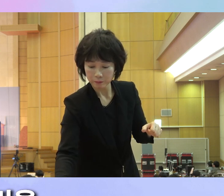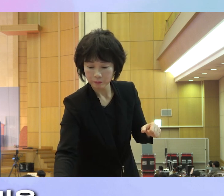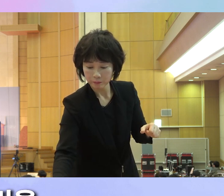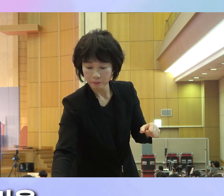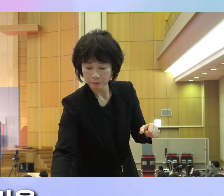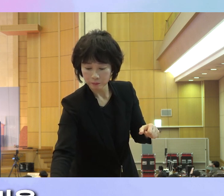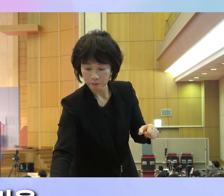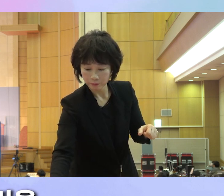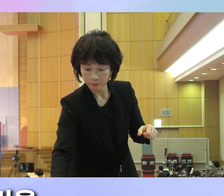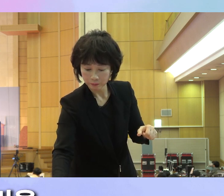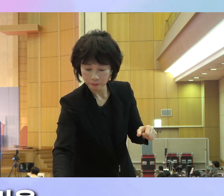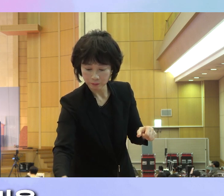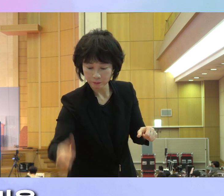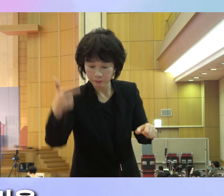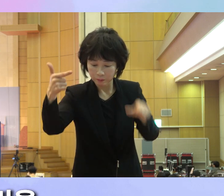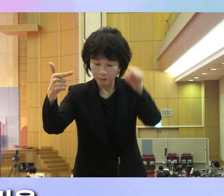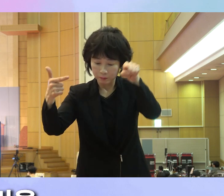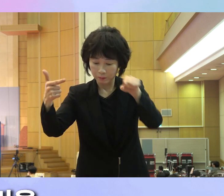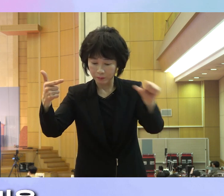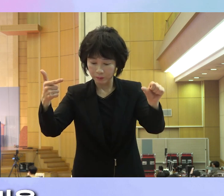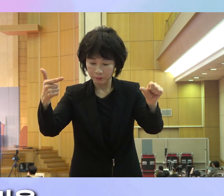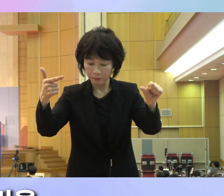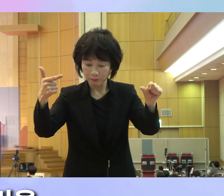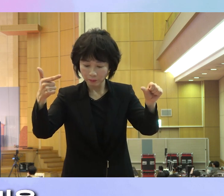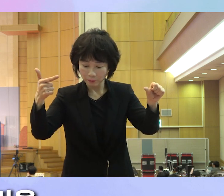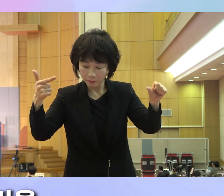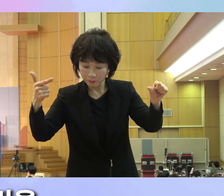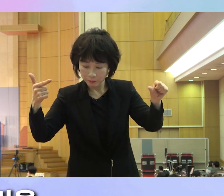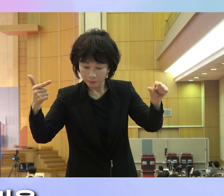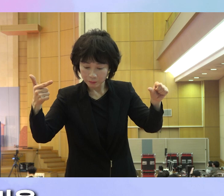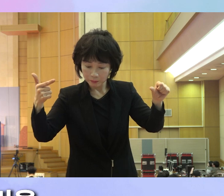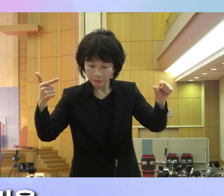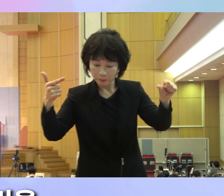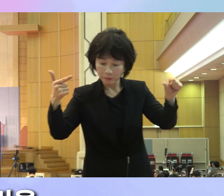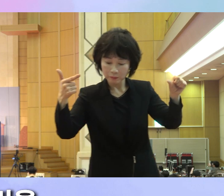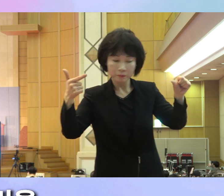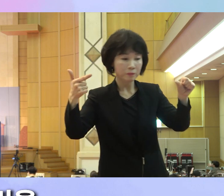5절 페이지 수로 246페이지.